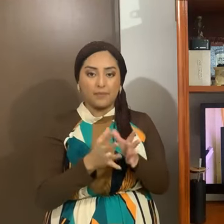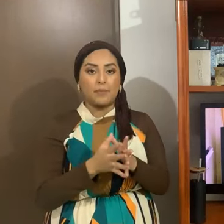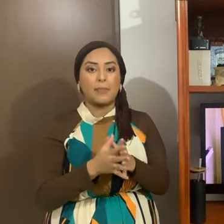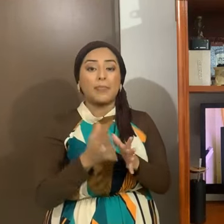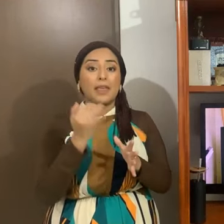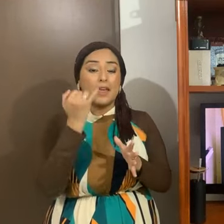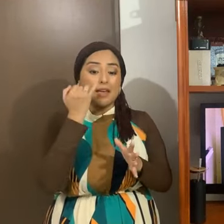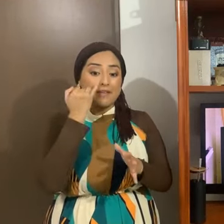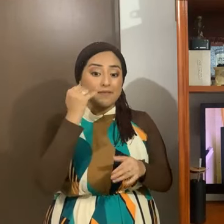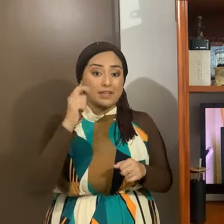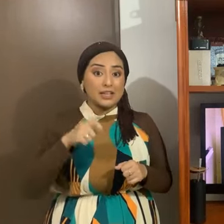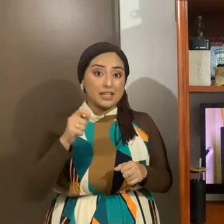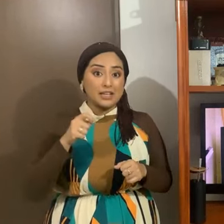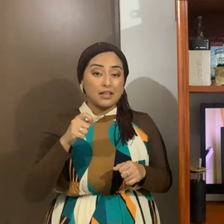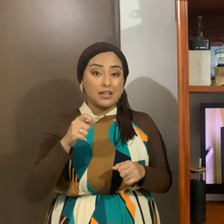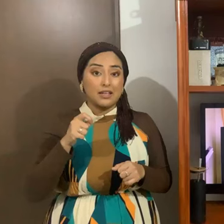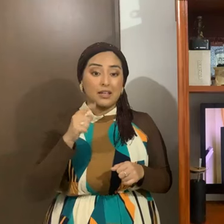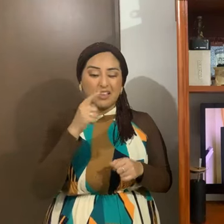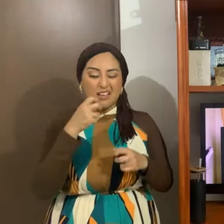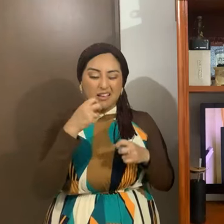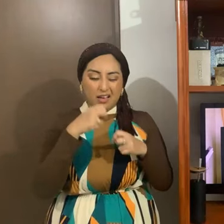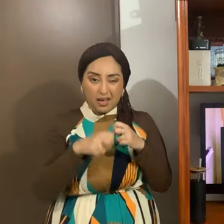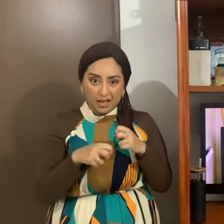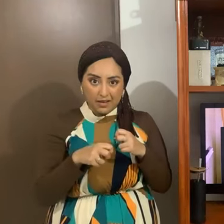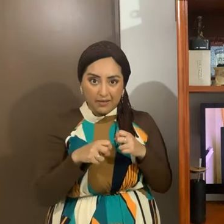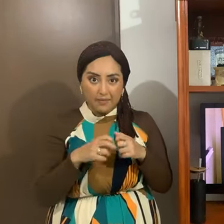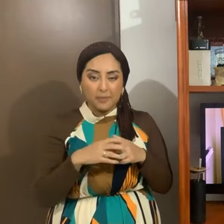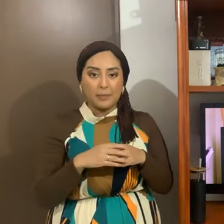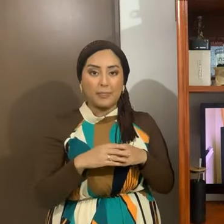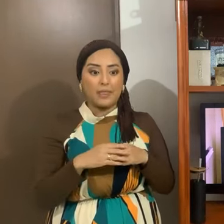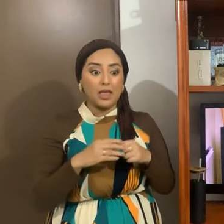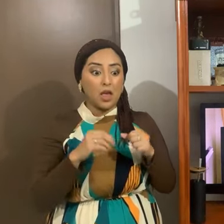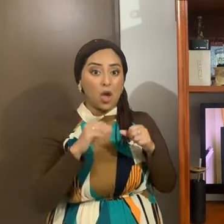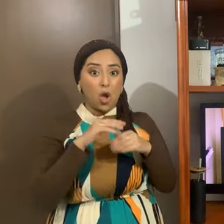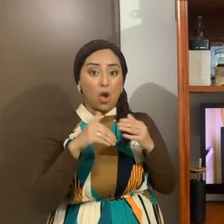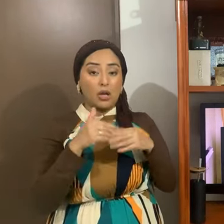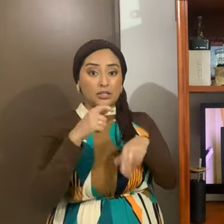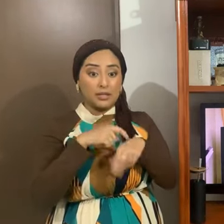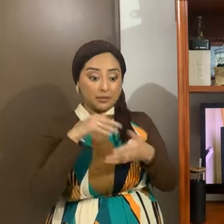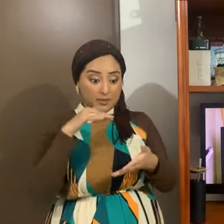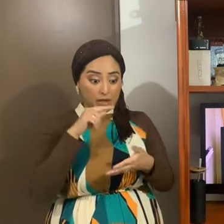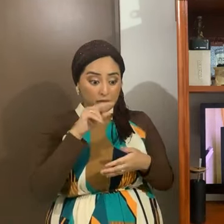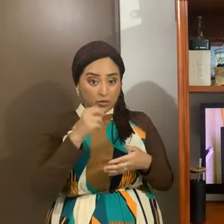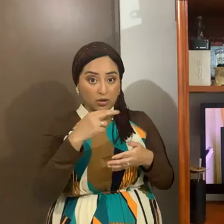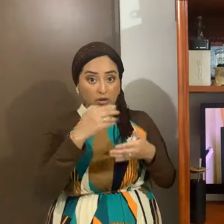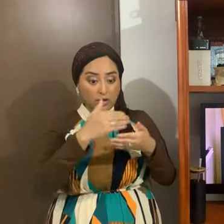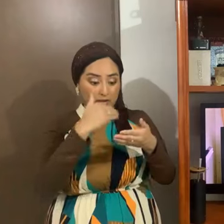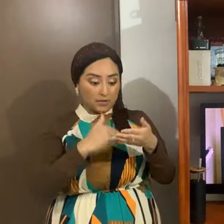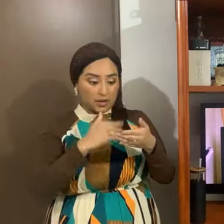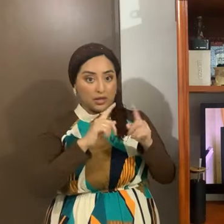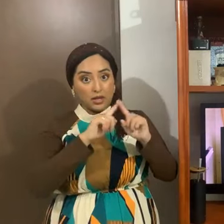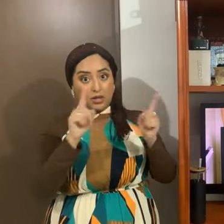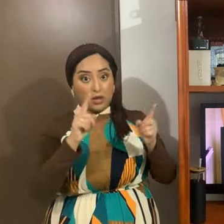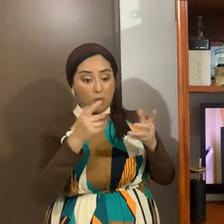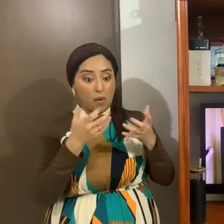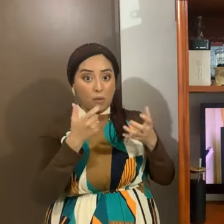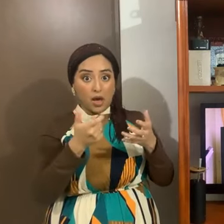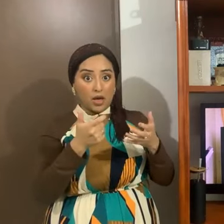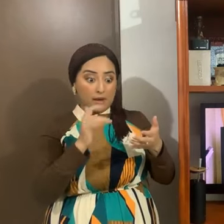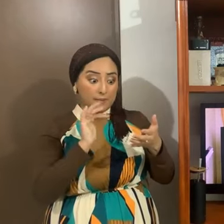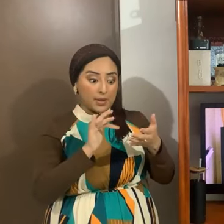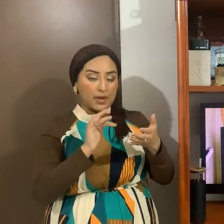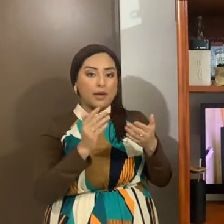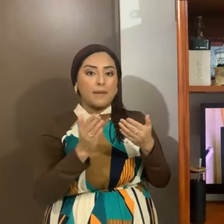Y si es necesario, si de veras te cuesta mucho trabajo y estás con el celular viendo un estudio de Torah, pero abajo te sale otro y quieres verlo,